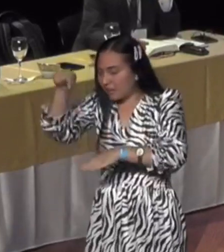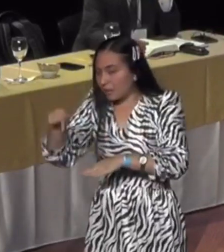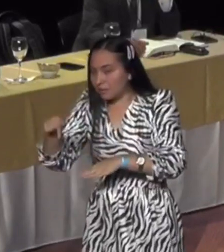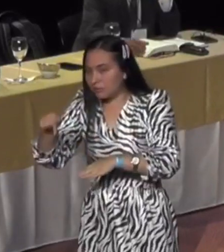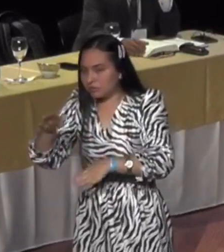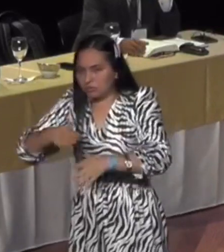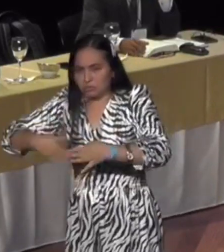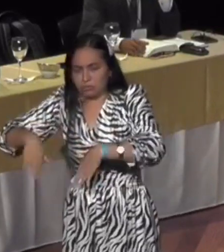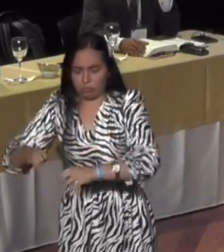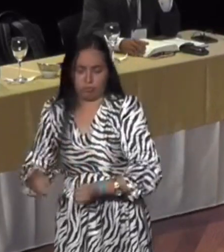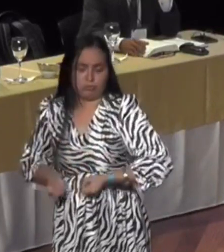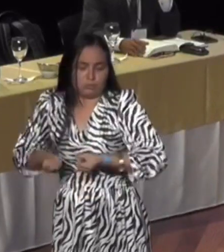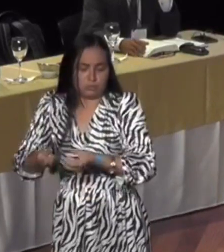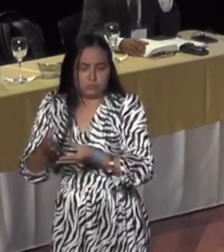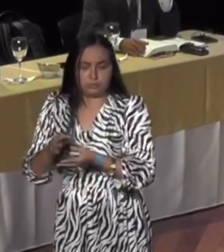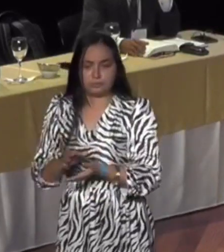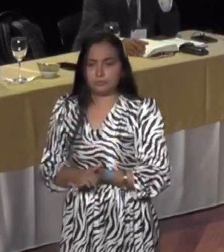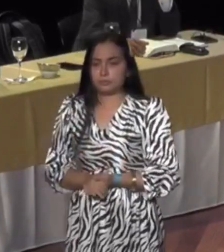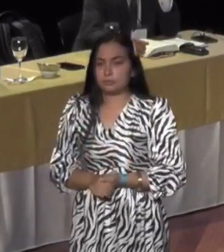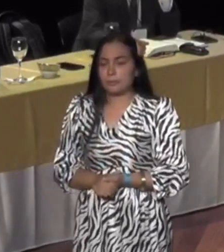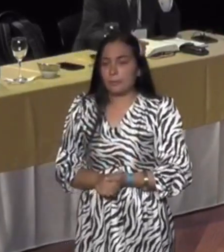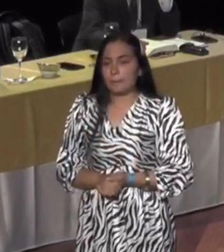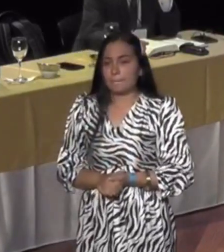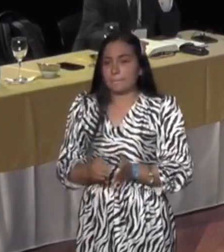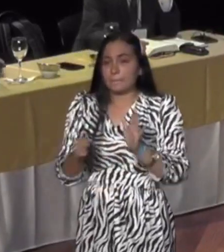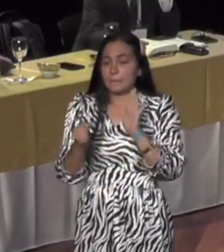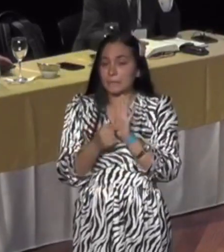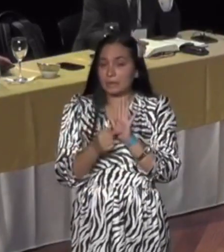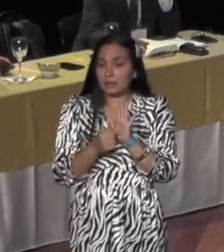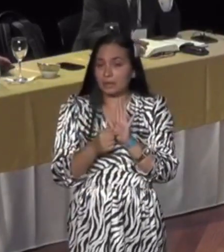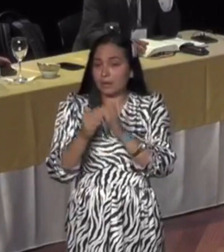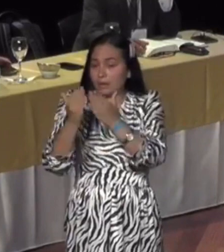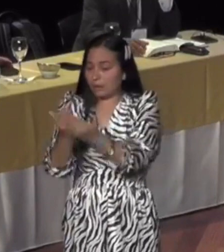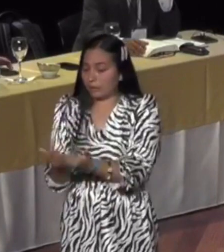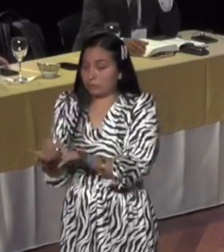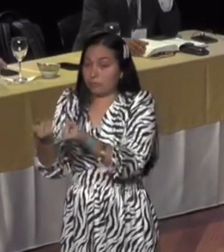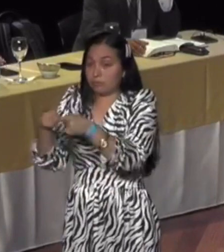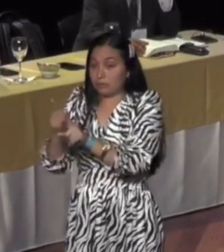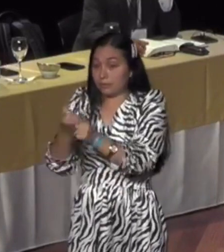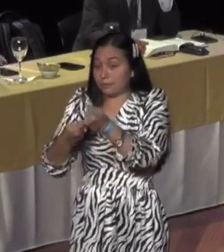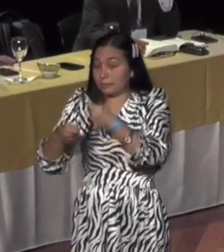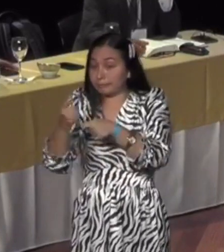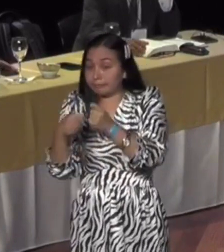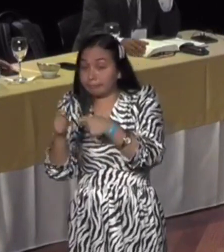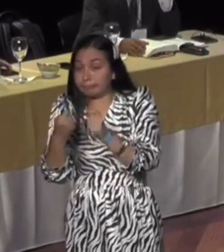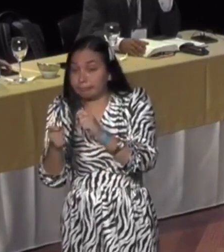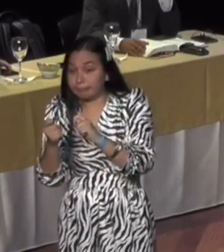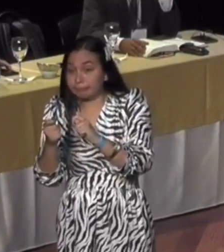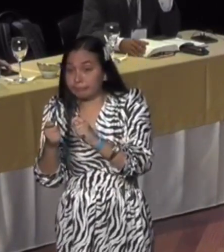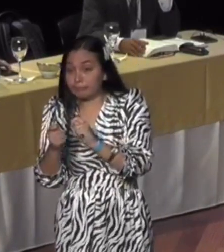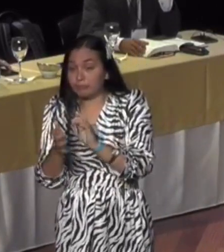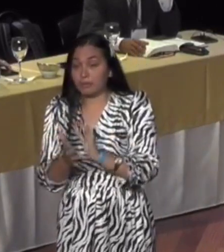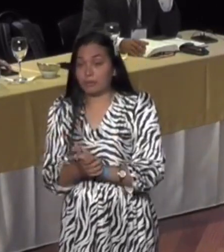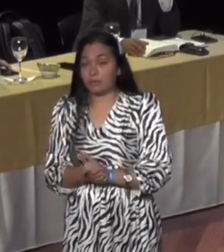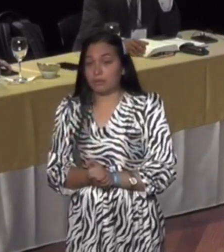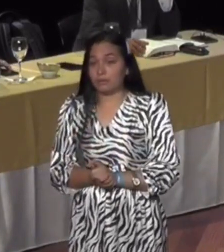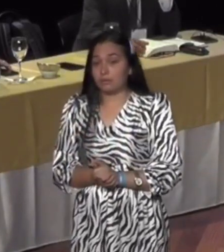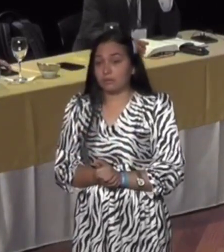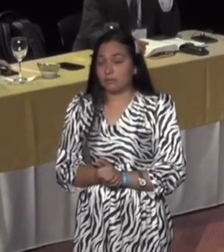Trataba de estudiar vendiendo suero, queso. Aquí me metí a estudiar en la